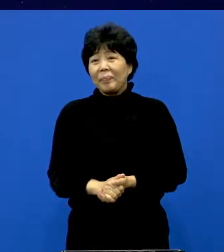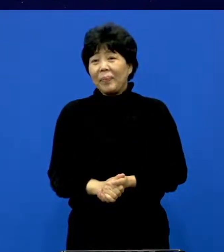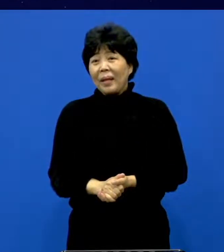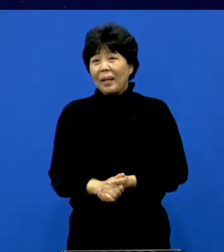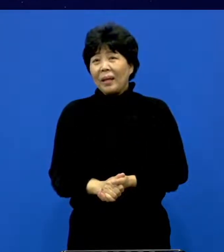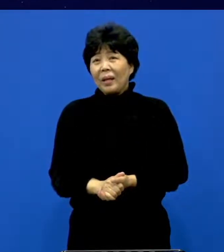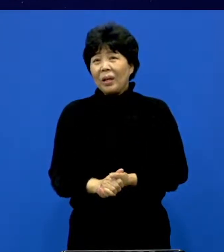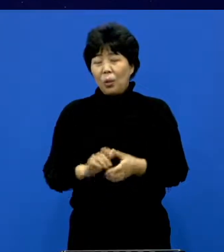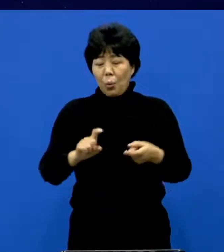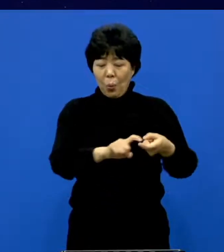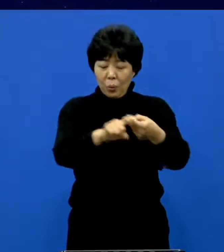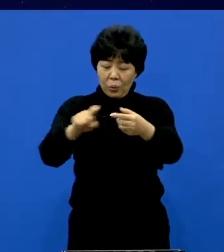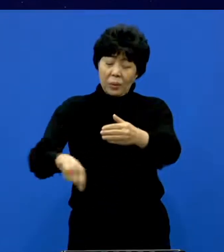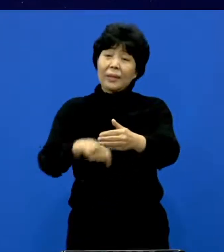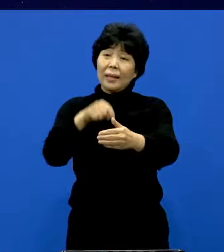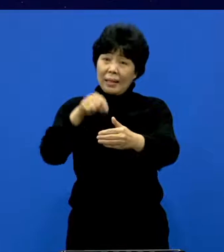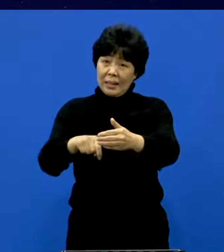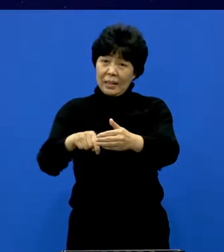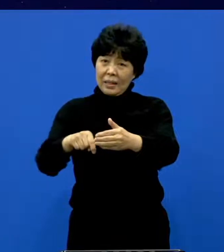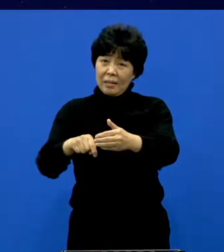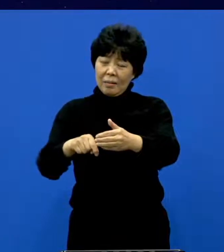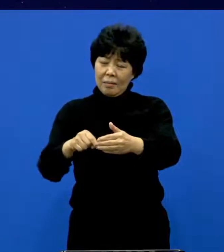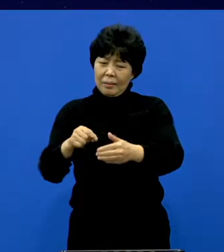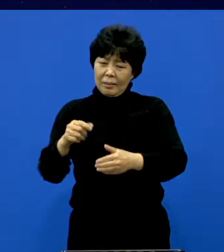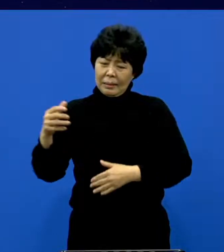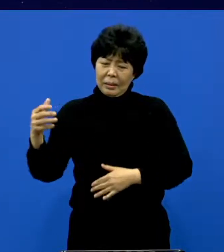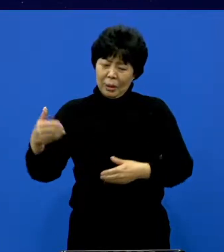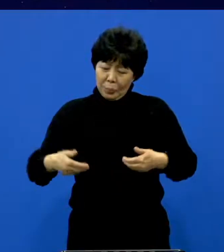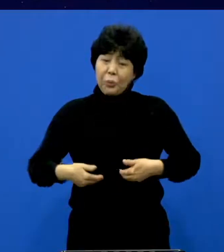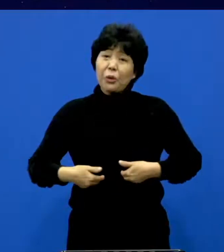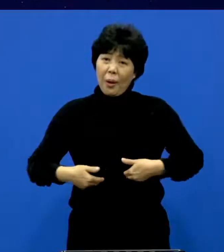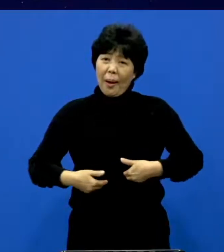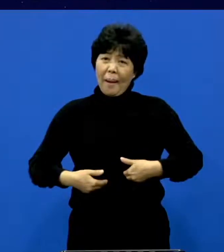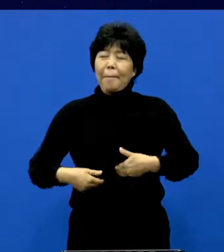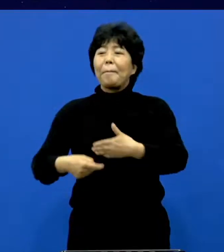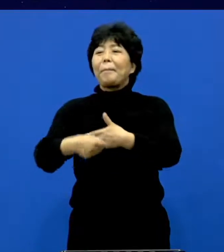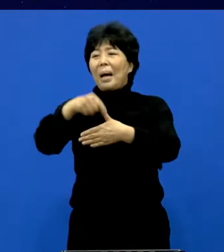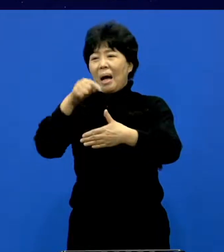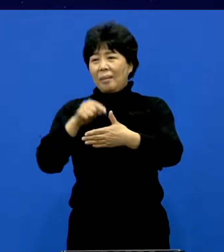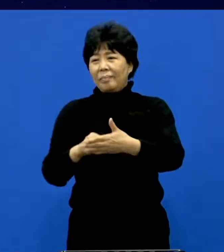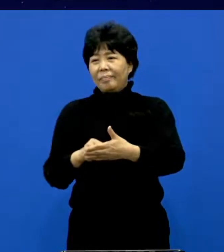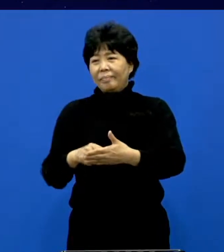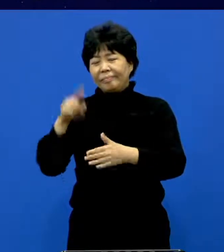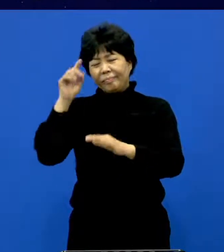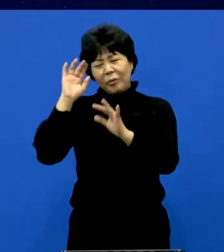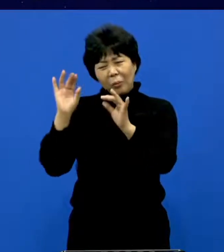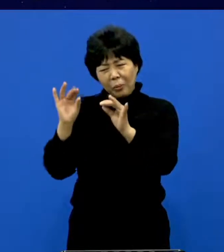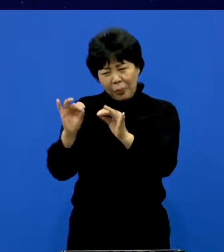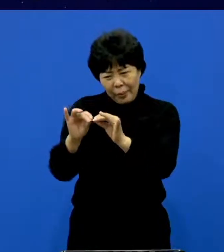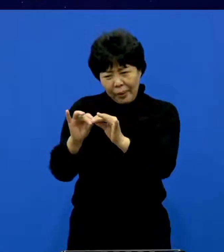이게 공동체에서 우리에게 가지는, 그러니까 다르게 표현하면 같은 정서를 느끼는 것입니다.